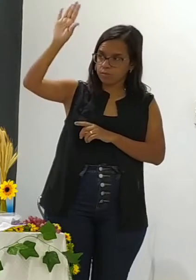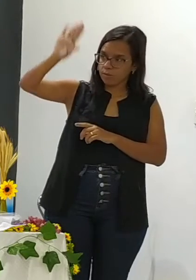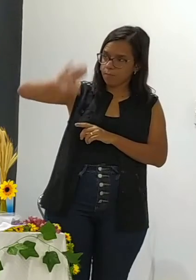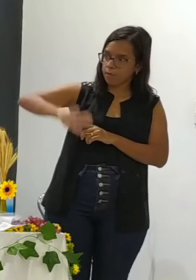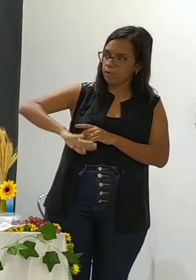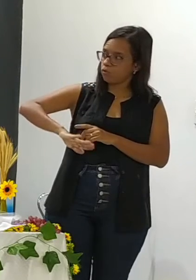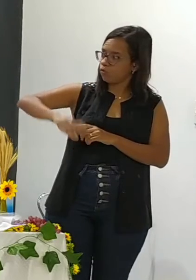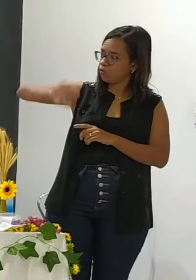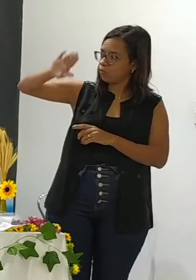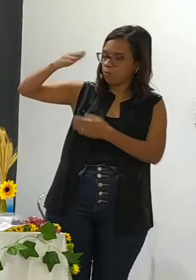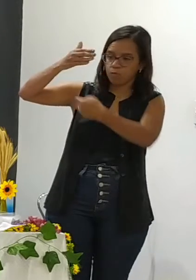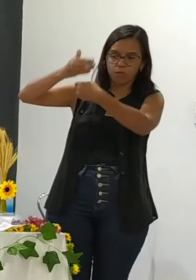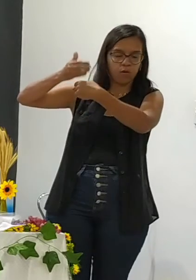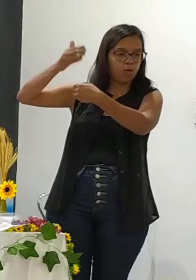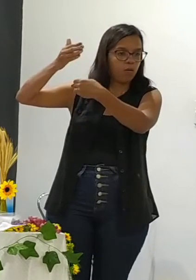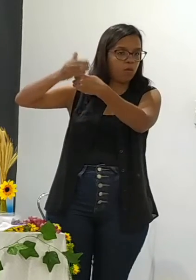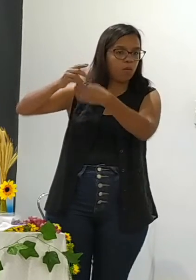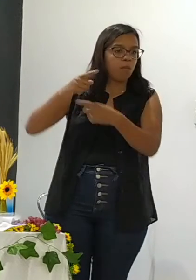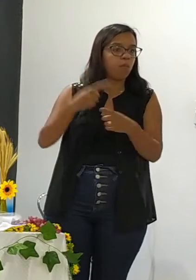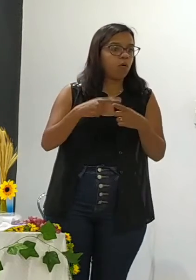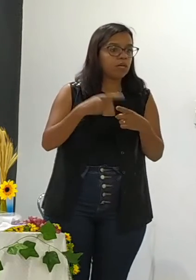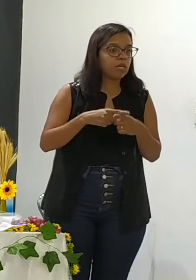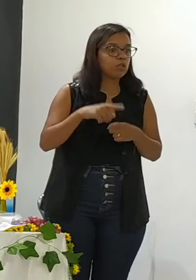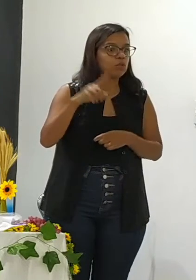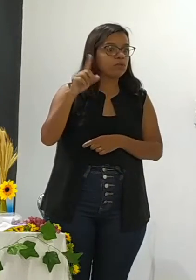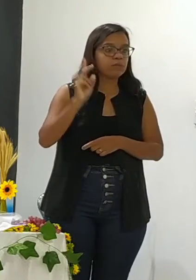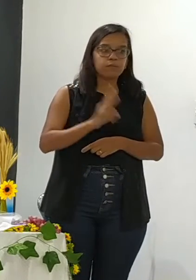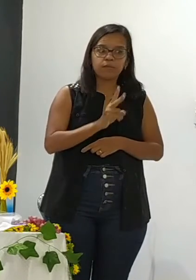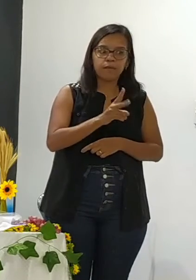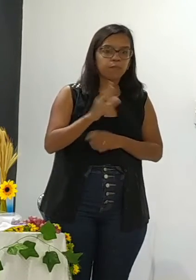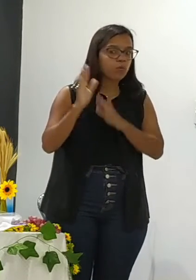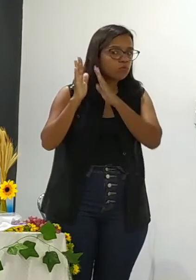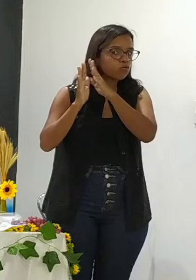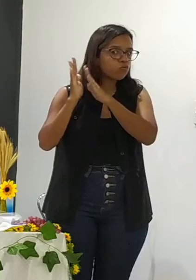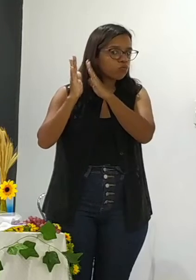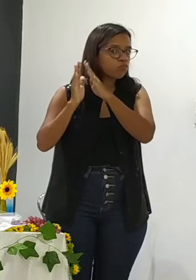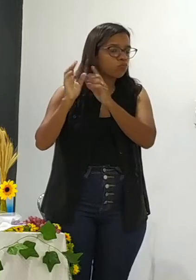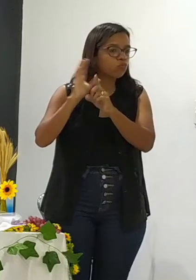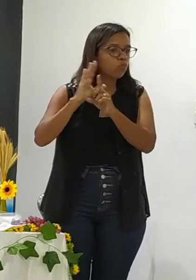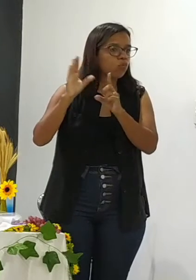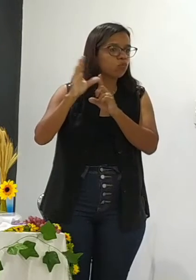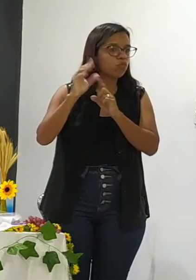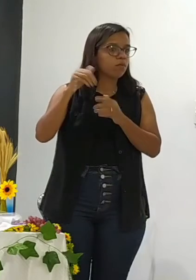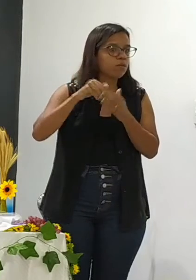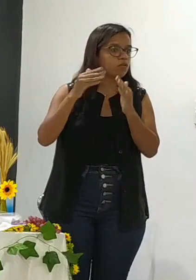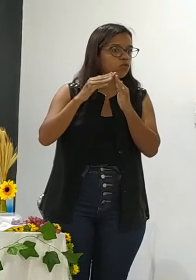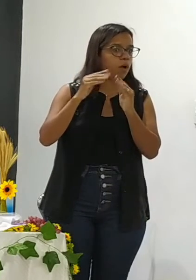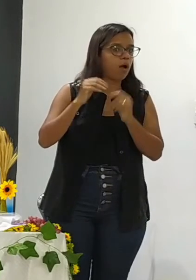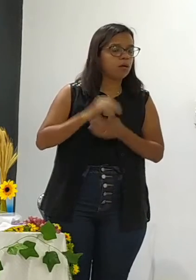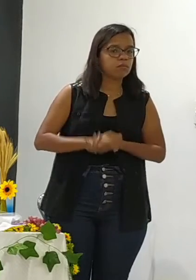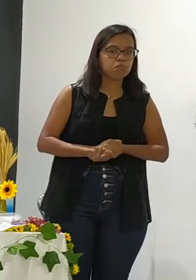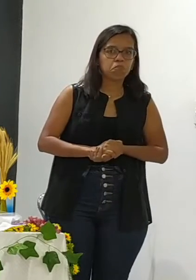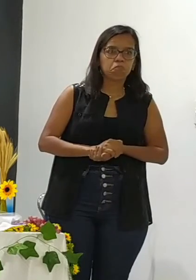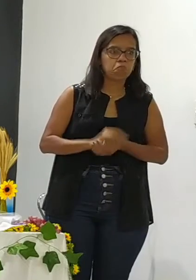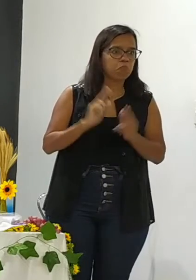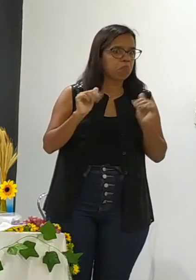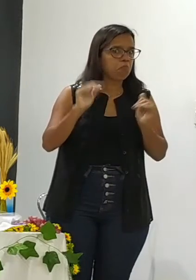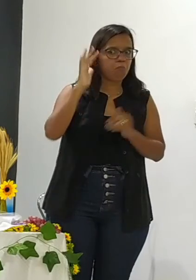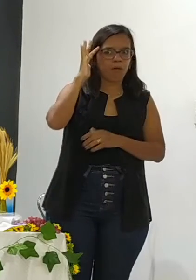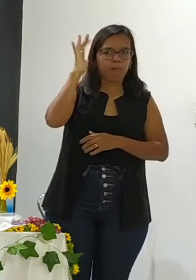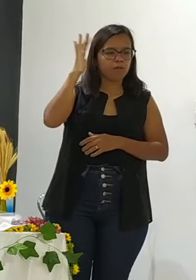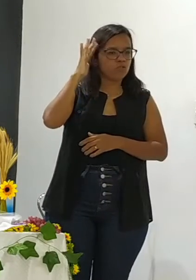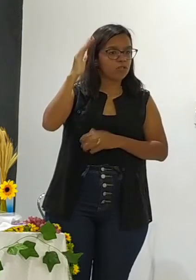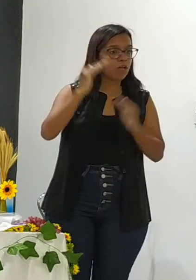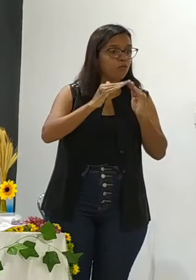aqui. Porque eu participo desse culto todas as vezes. Eu ia imaginar isso, irmão? Eu jamais